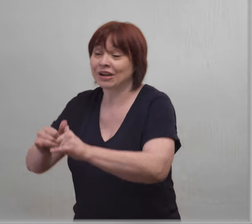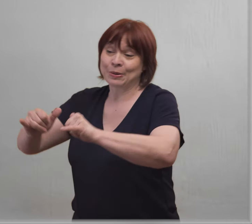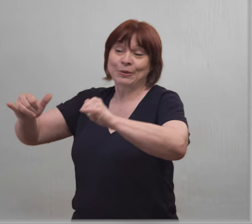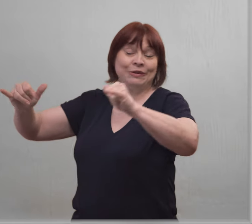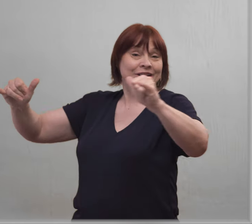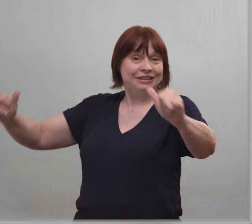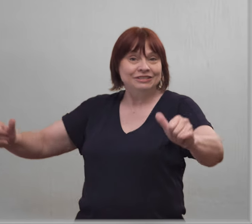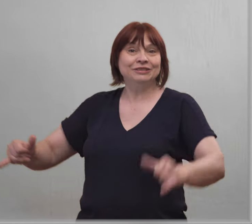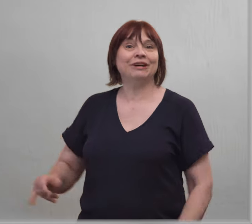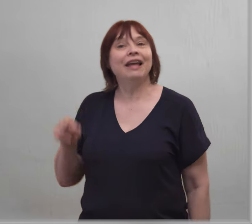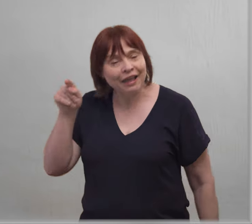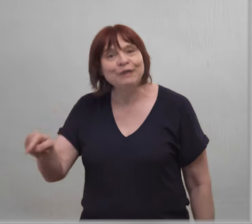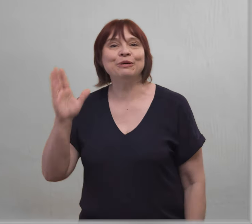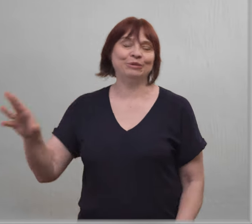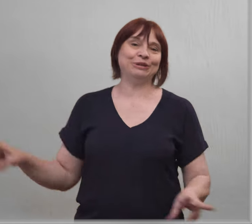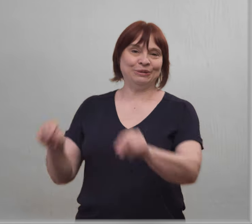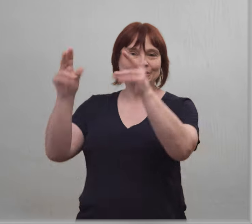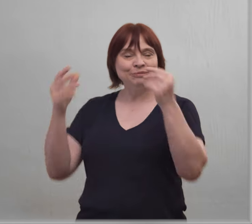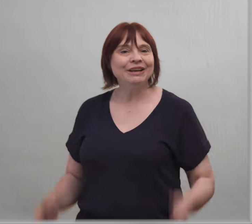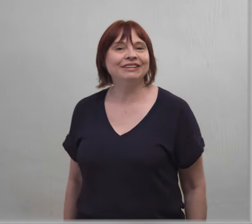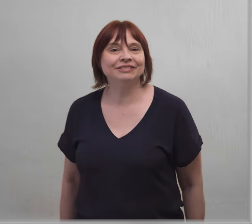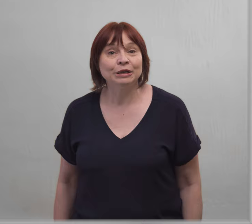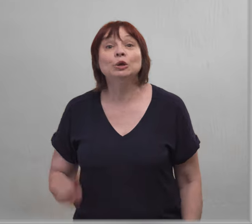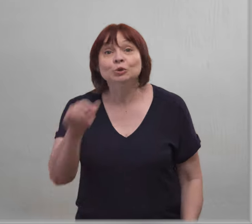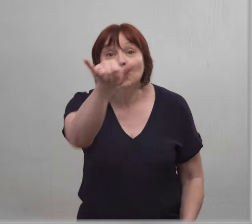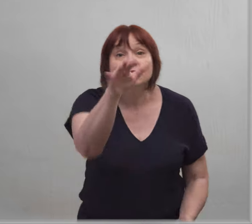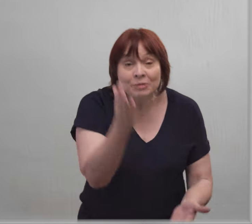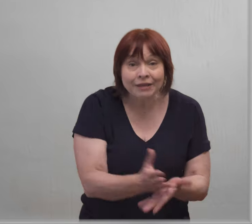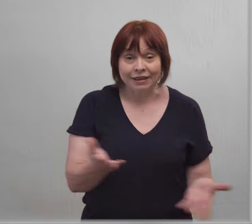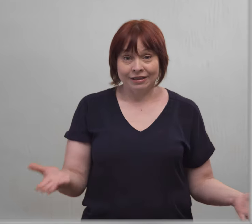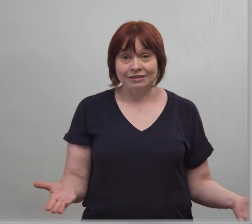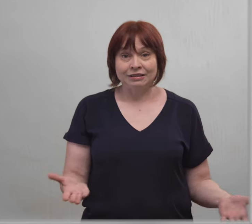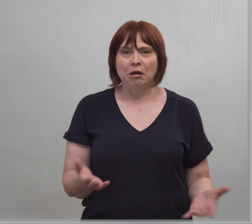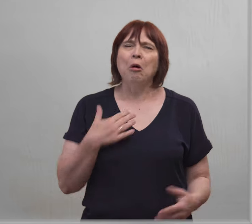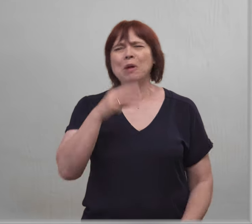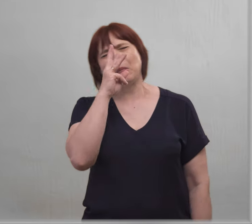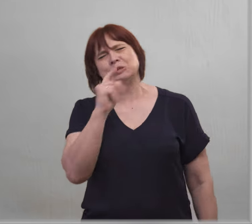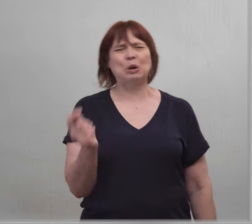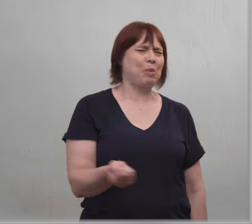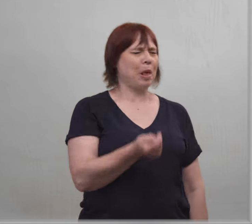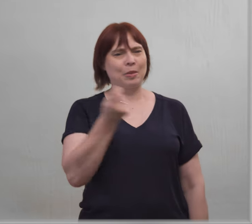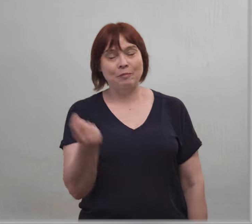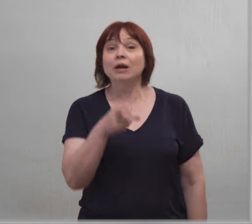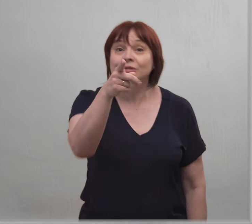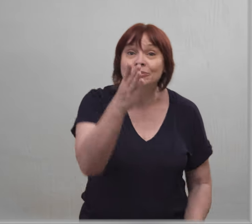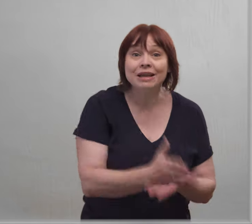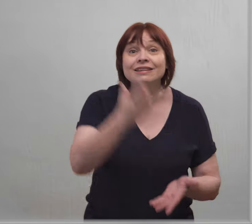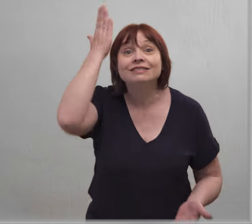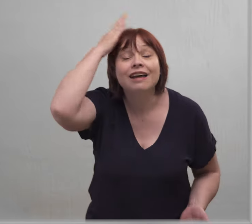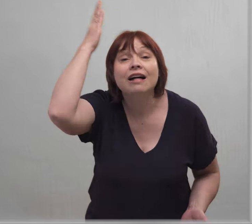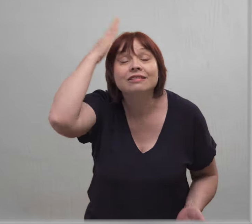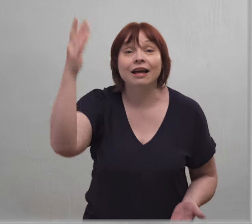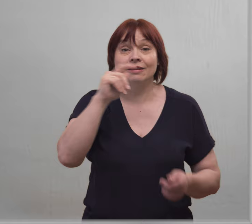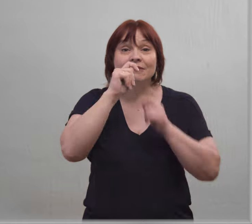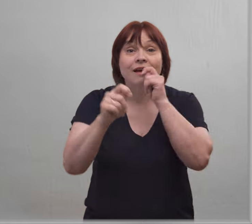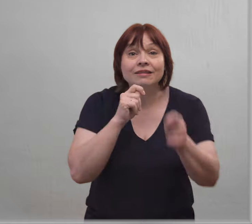то, что ты делаешь с тем, что у тебя есть в руках. С теми финансами, которые у тебя есть, с теми талантами, с теми дарами,